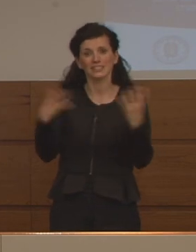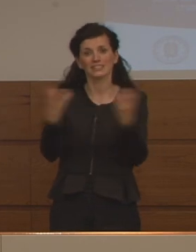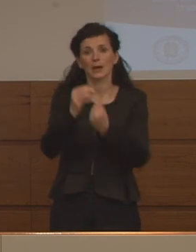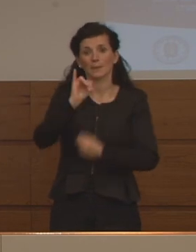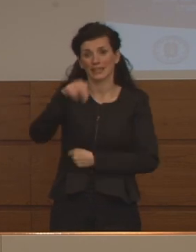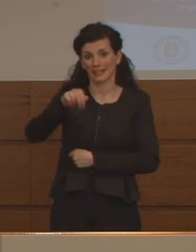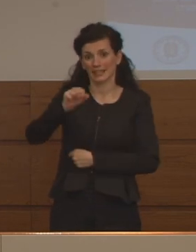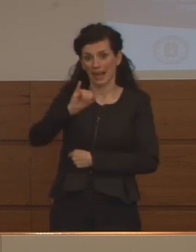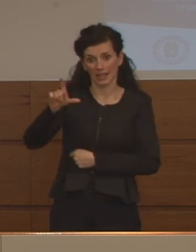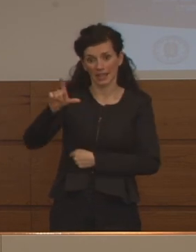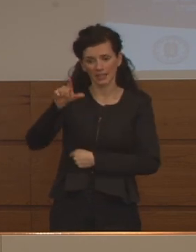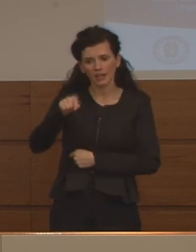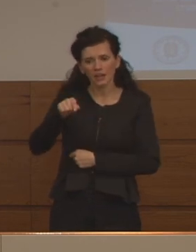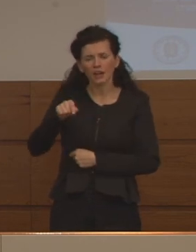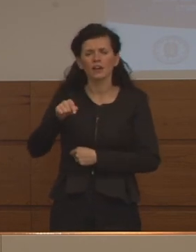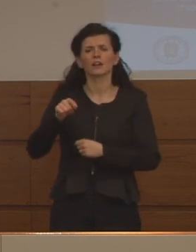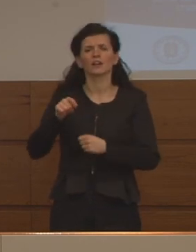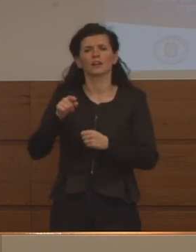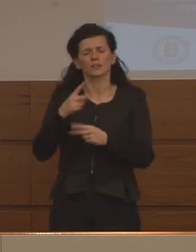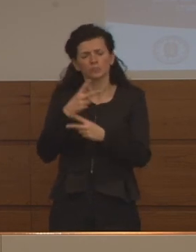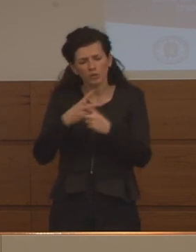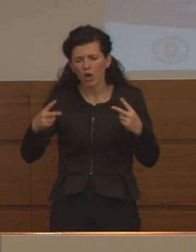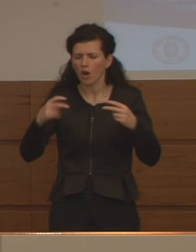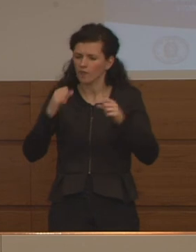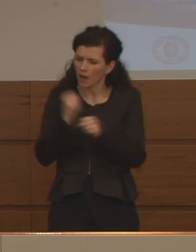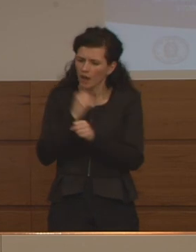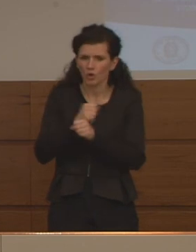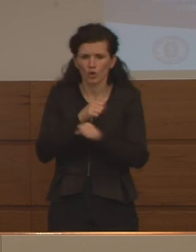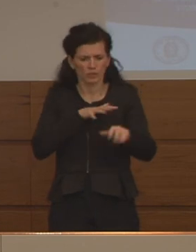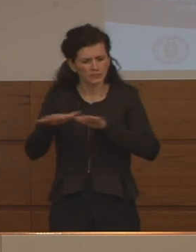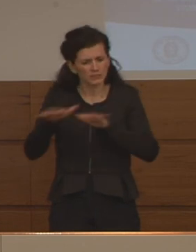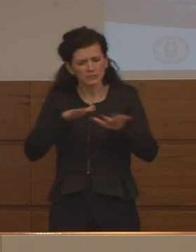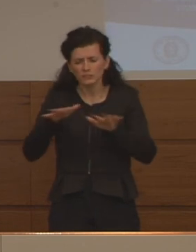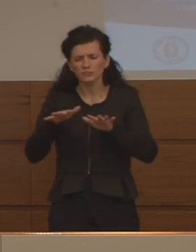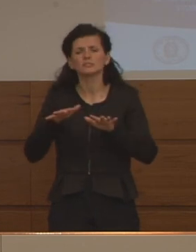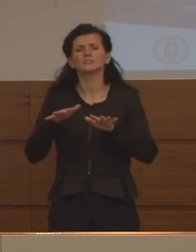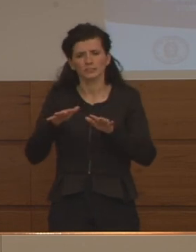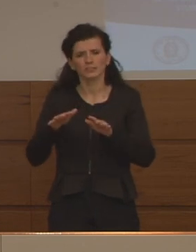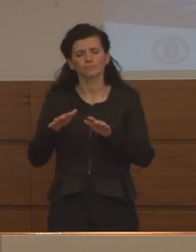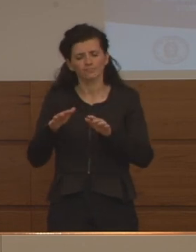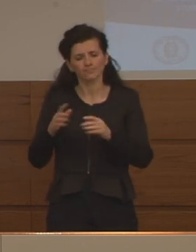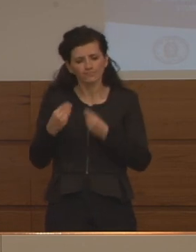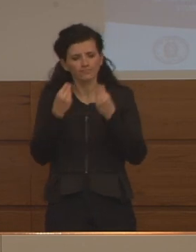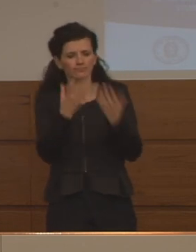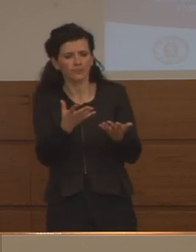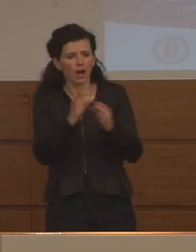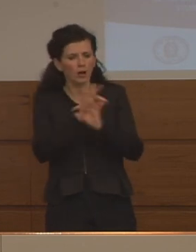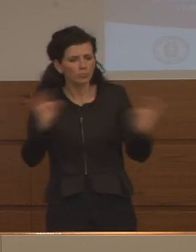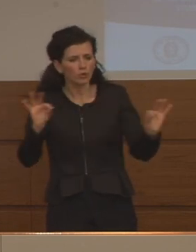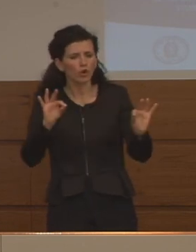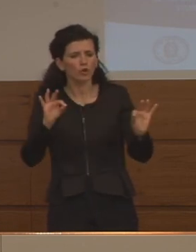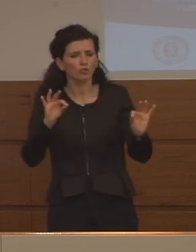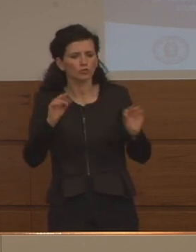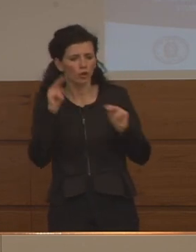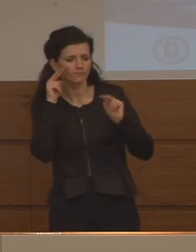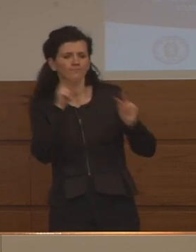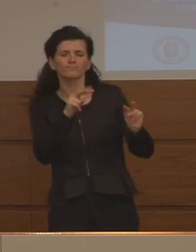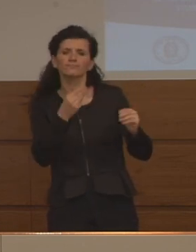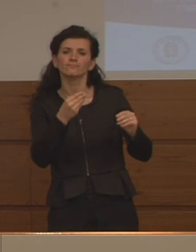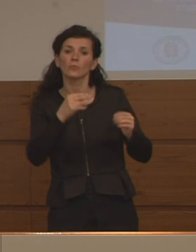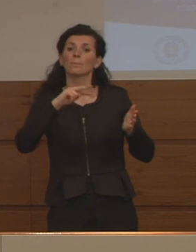fa di tutto per cercare di dare una risposta anche per quel che riguarda il